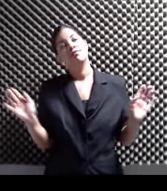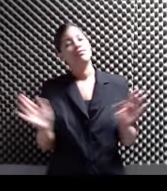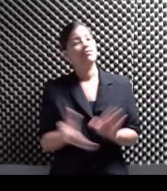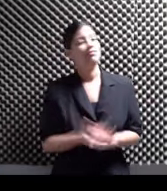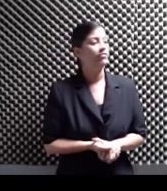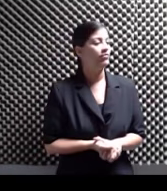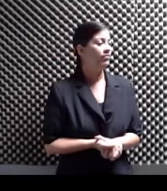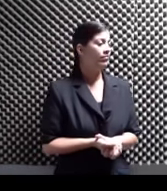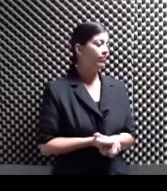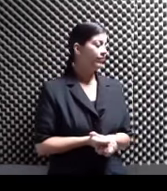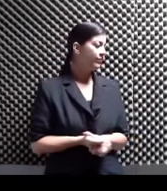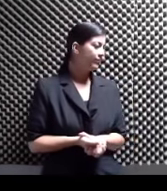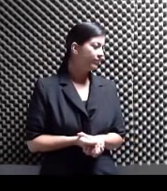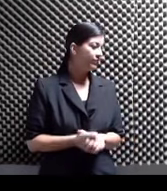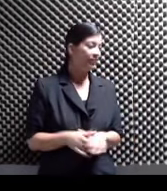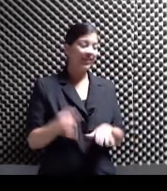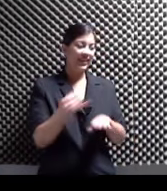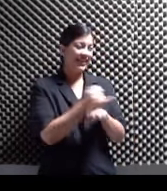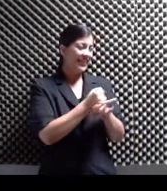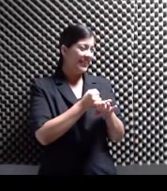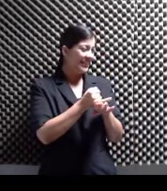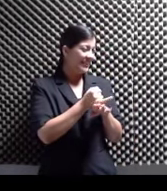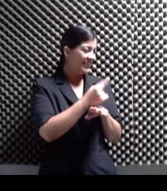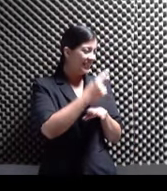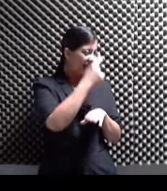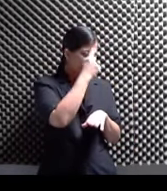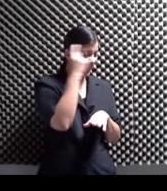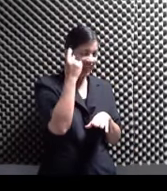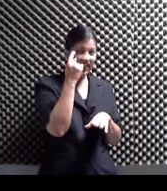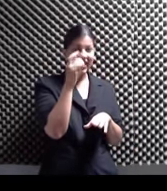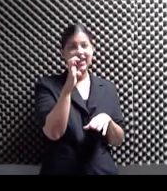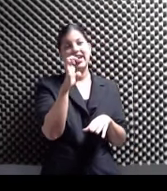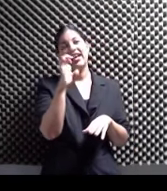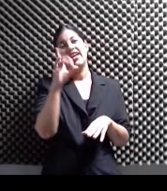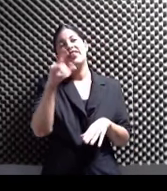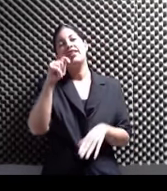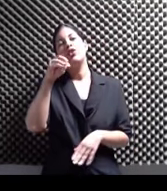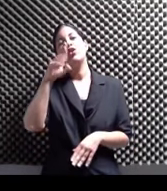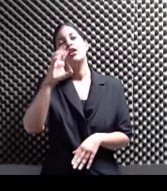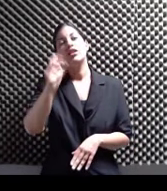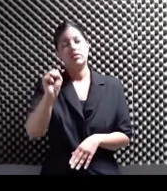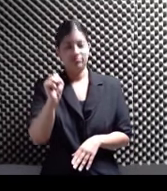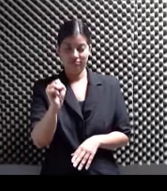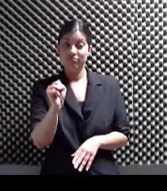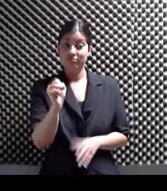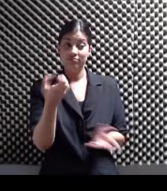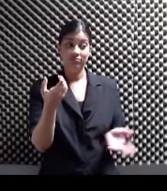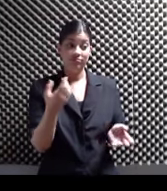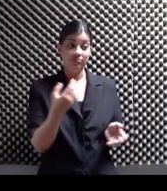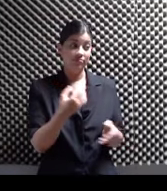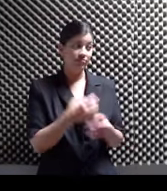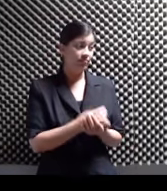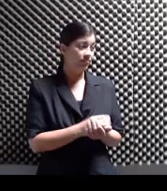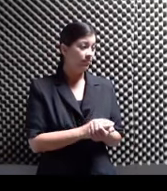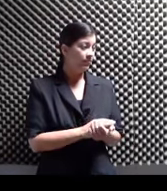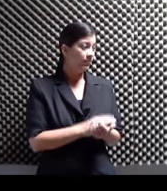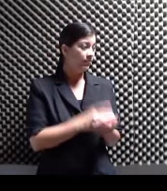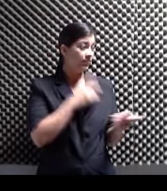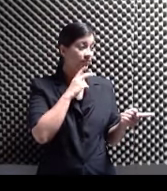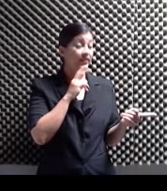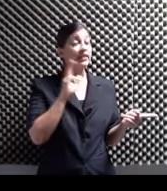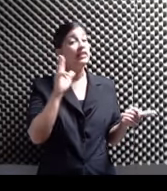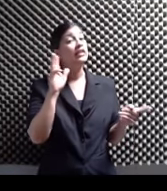digamos eso. Sí. Isla Negra Editores. Isla Negra Editores es quien edita esto. Sí, tercera colaboración con Isla